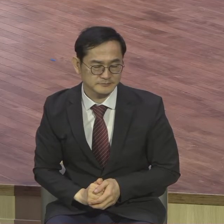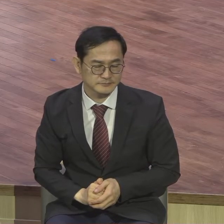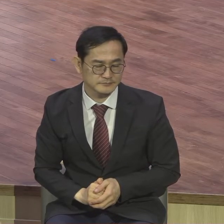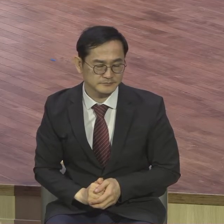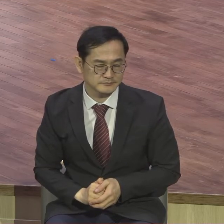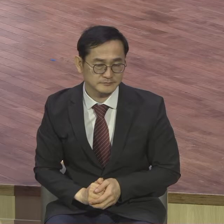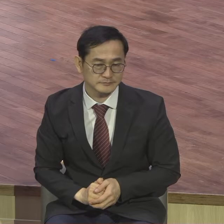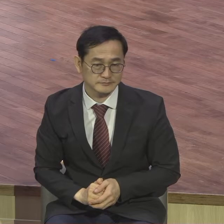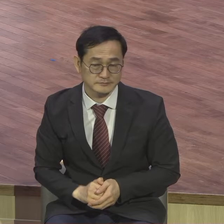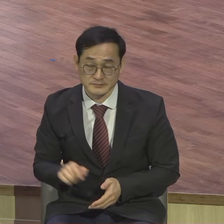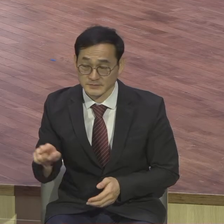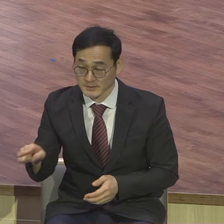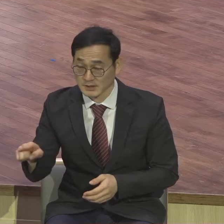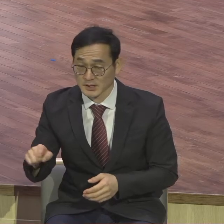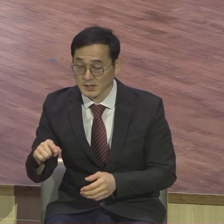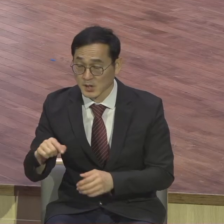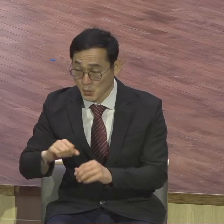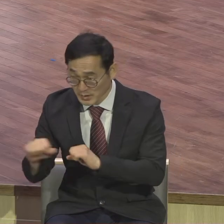그래서